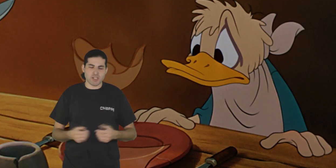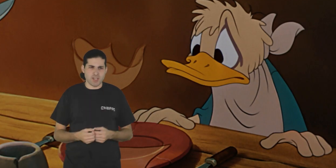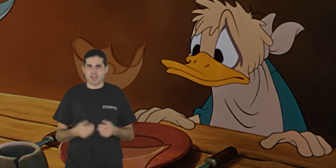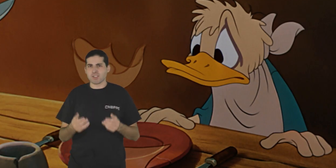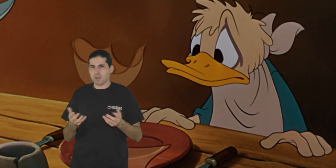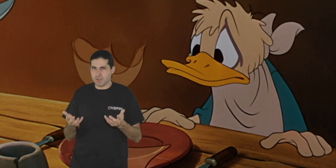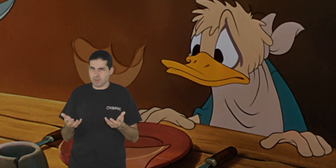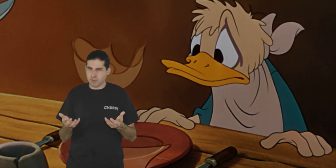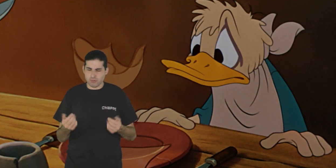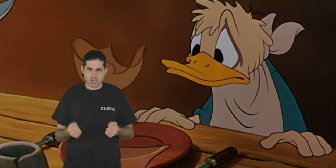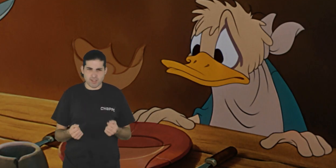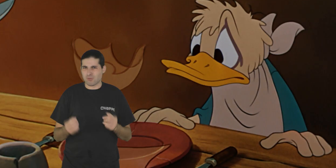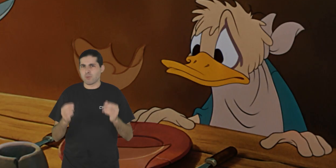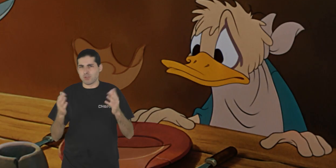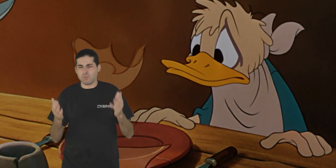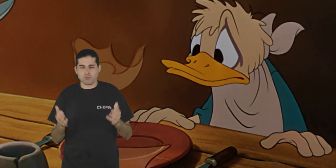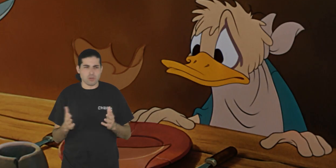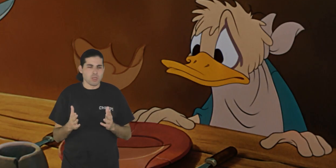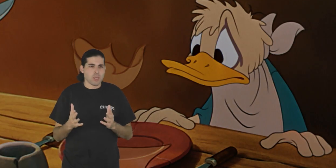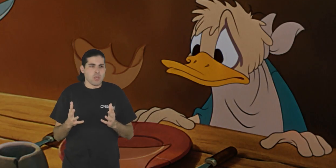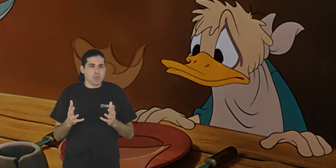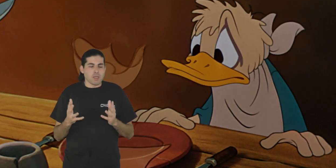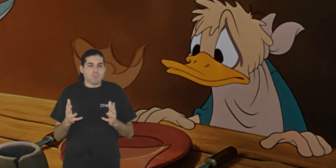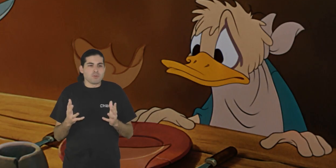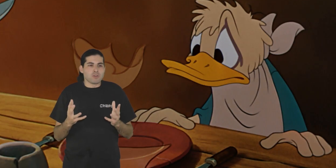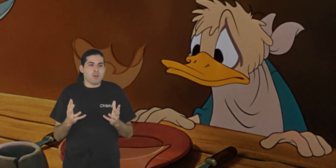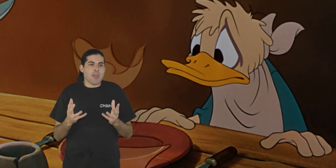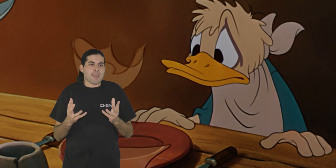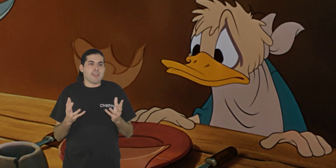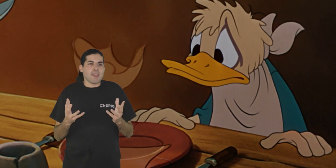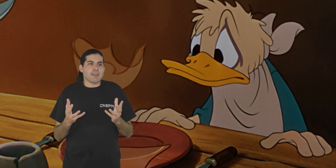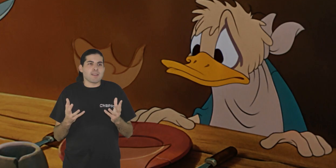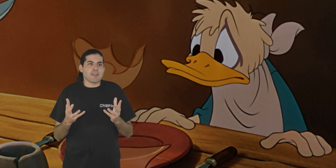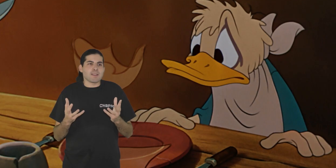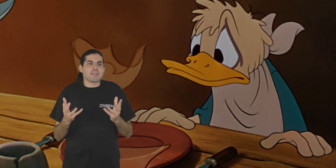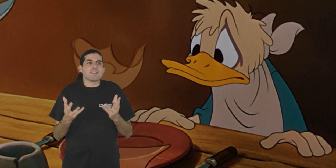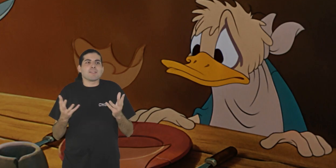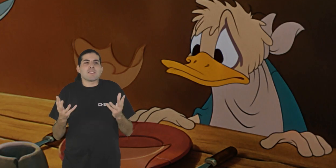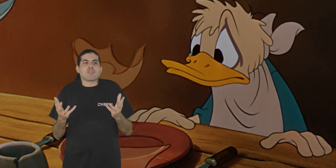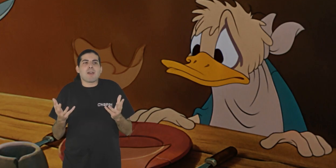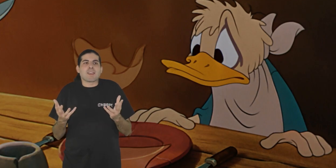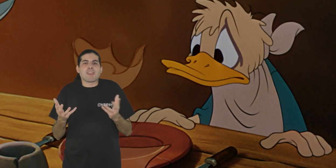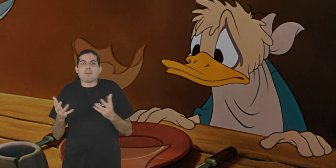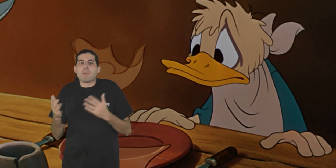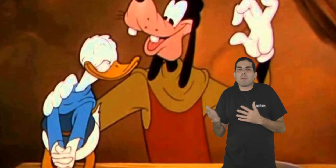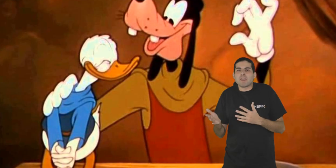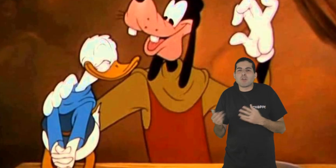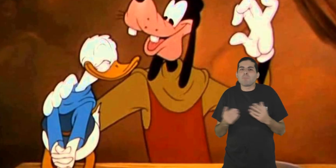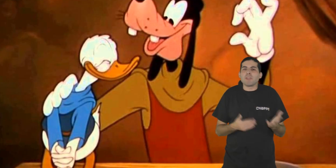l'arpa, eccetera, eccetera. La storia penso che la conosciate, non è questo il punto. Il punto è che ci sono